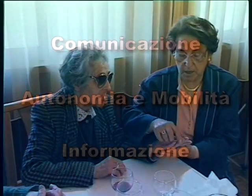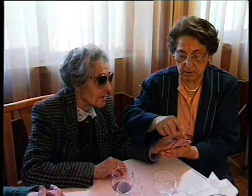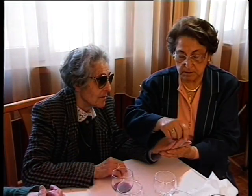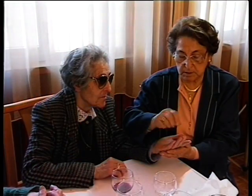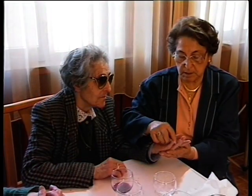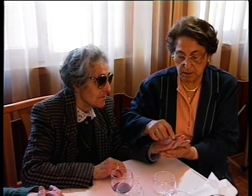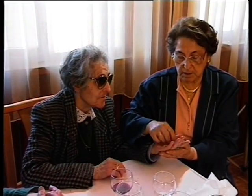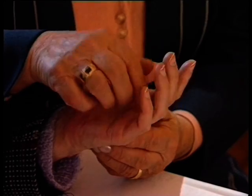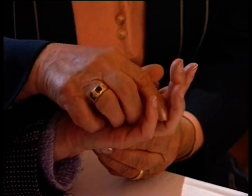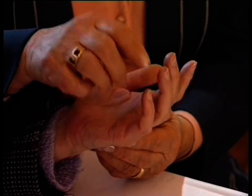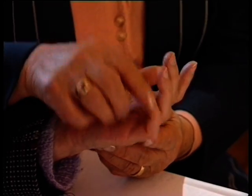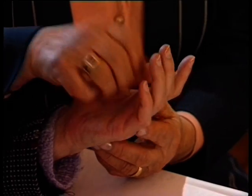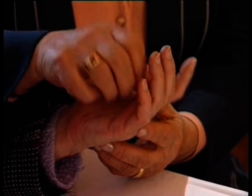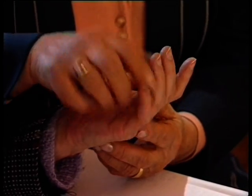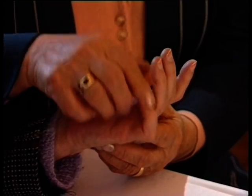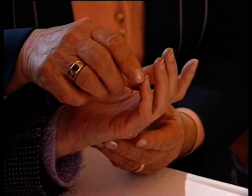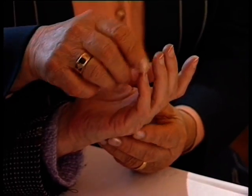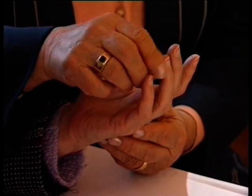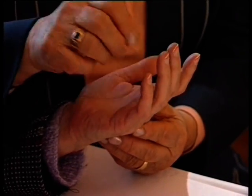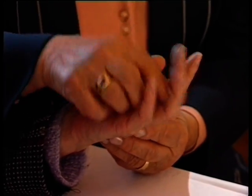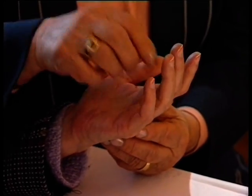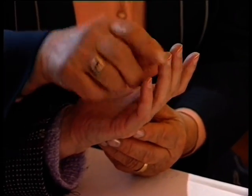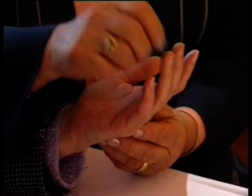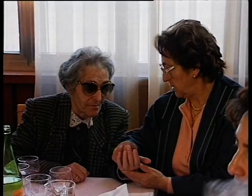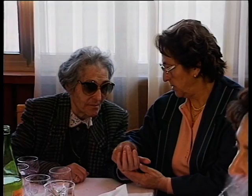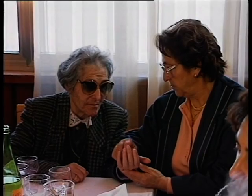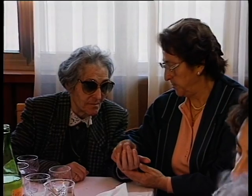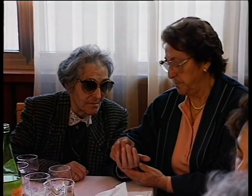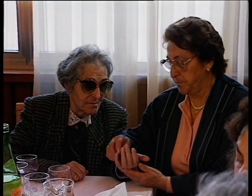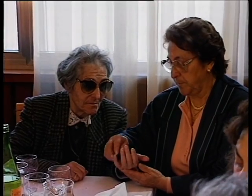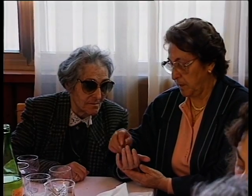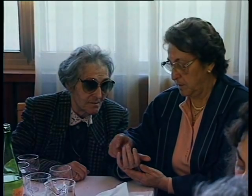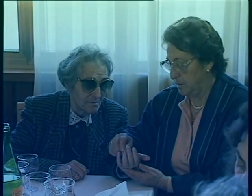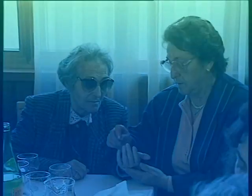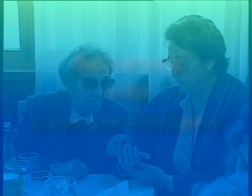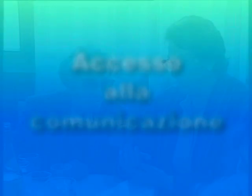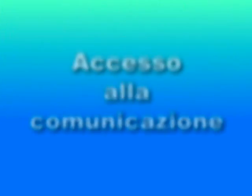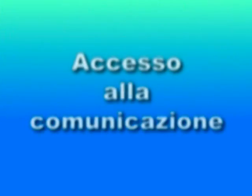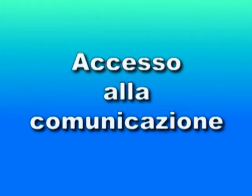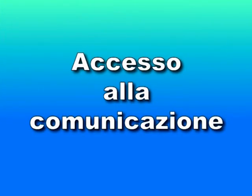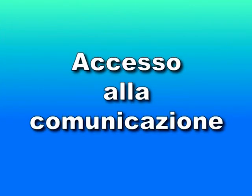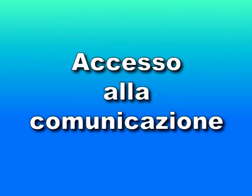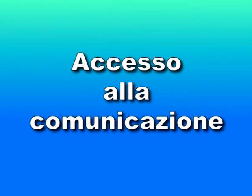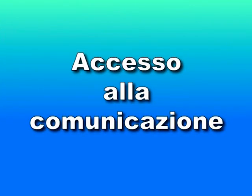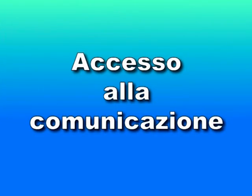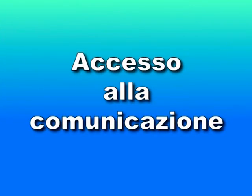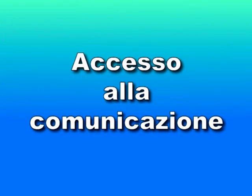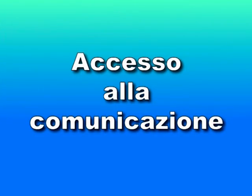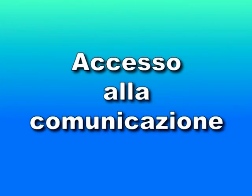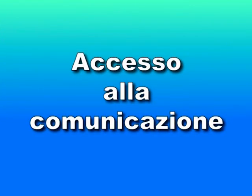Parlare di qualità della vita significa innanzitutto soddisfare il proprio bisogno di comunicare con gli altri. Per le persone sordocieche